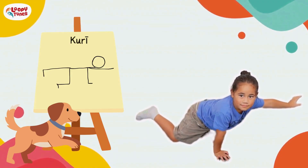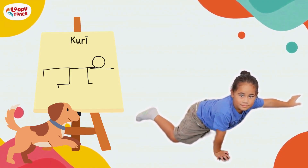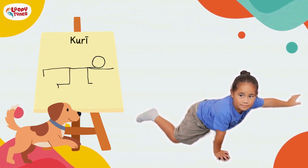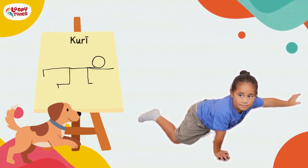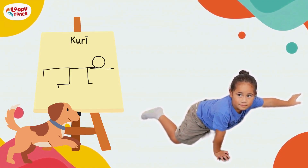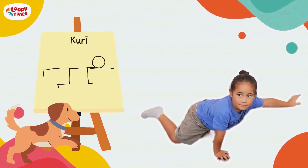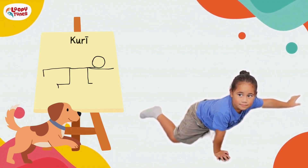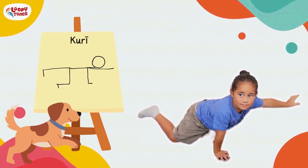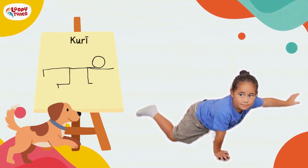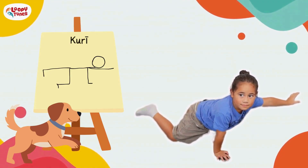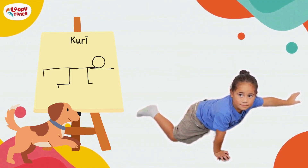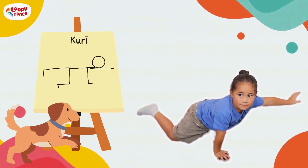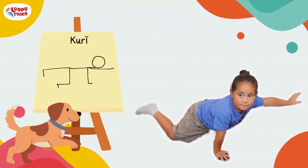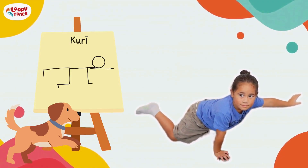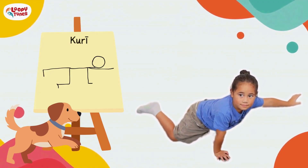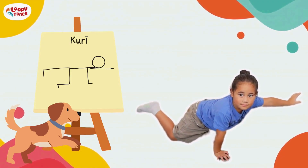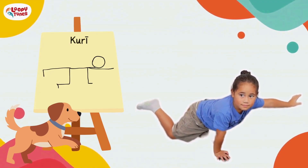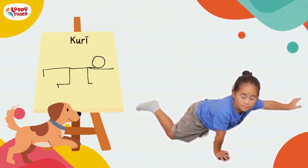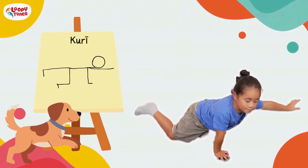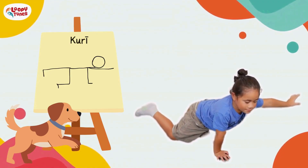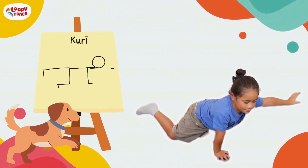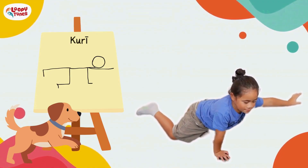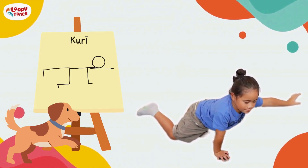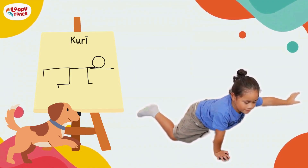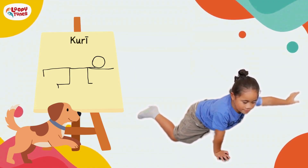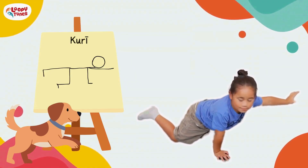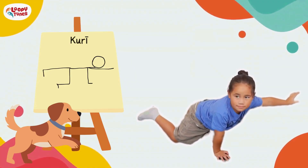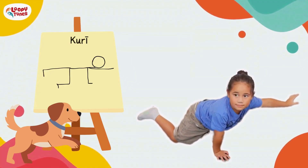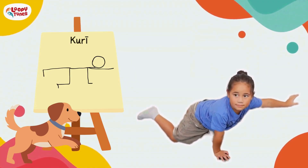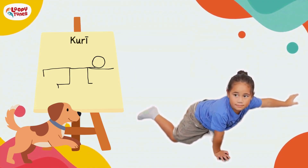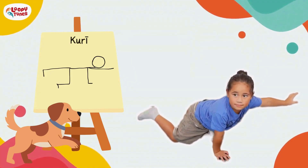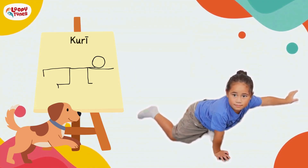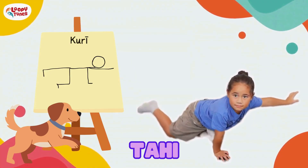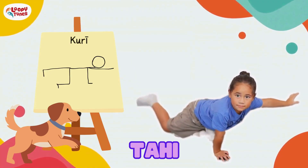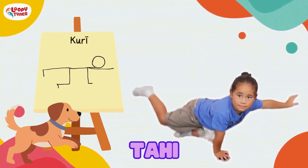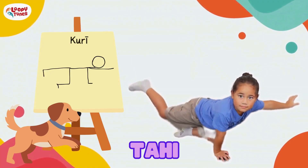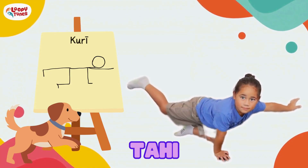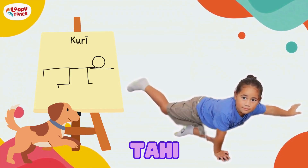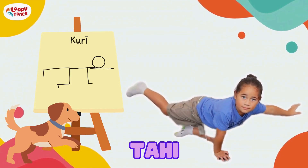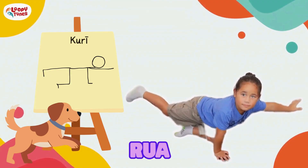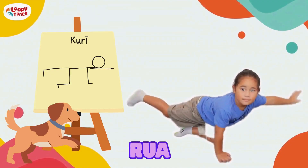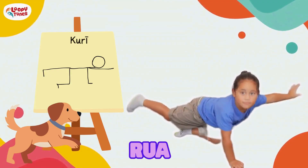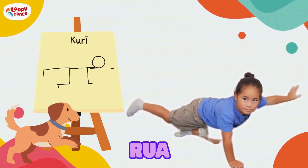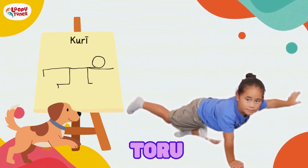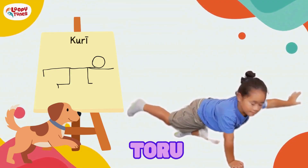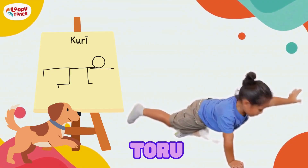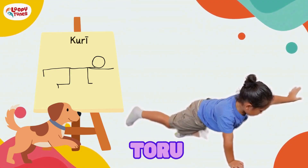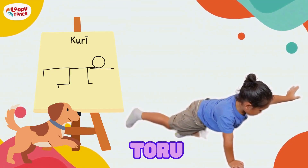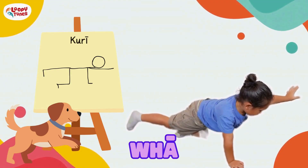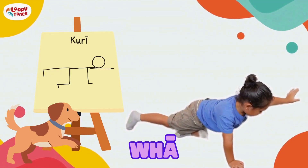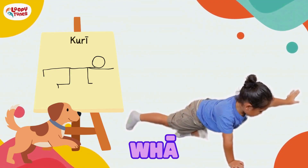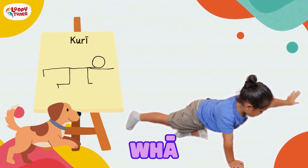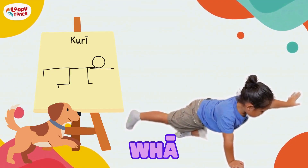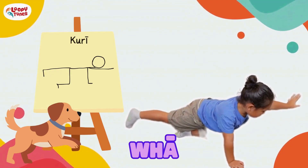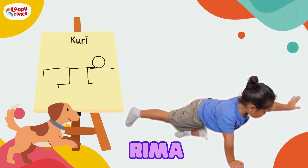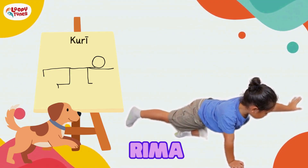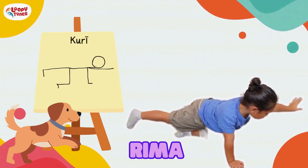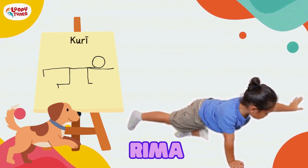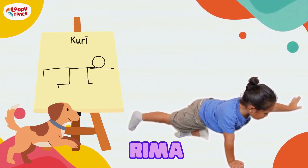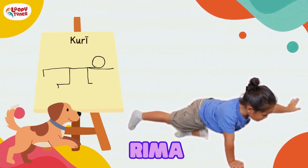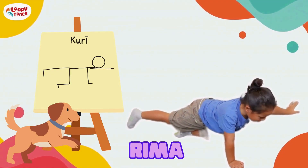fours, put one arm up and one leg. Are you ready? Tahi, rua, toru,